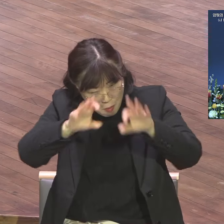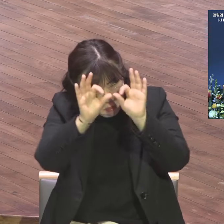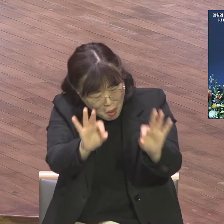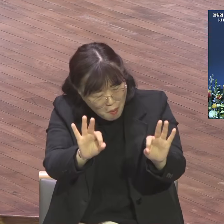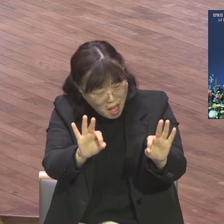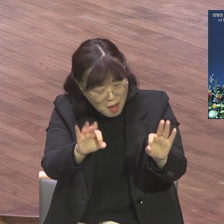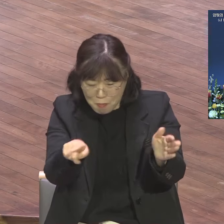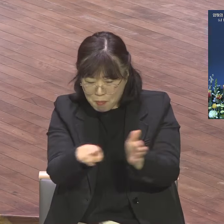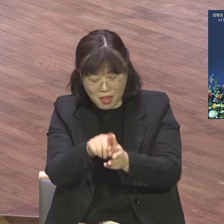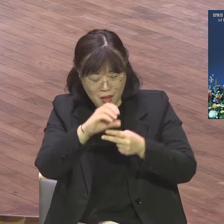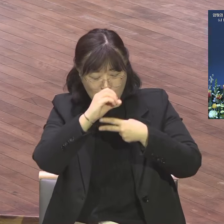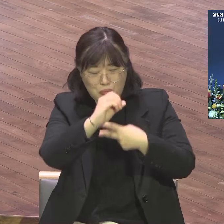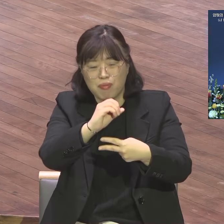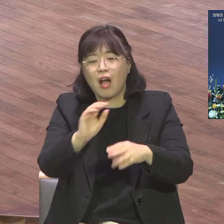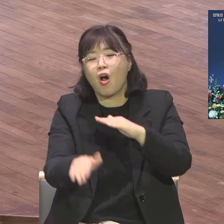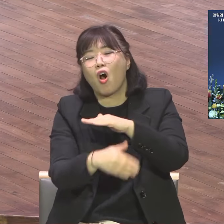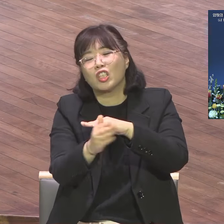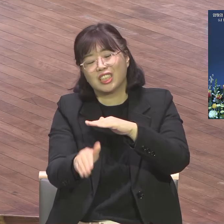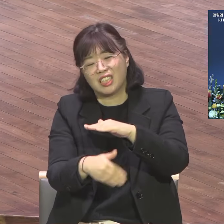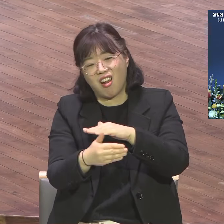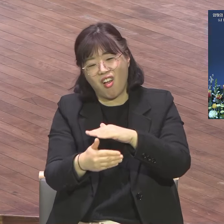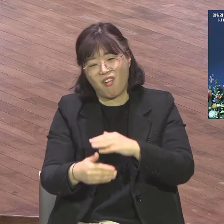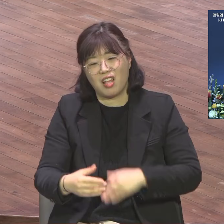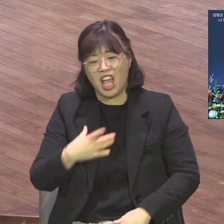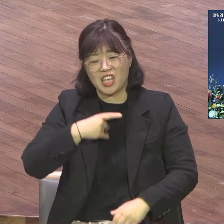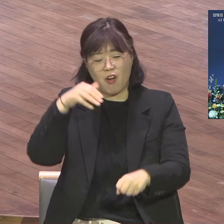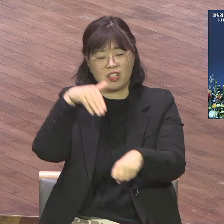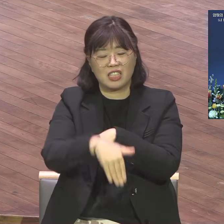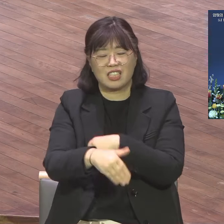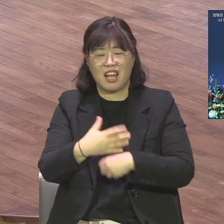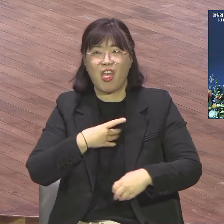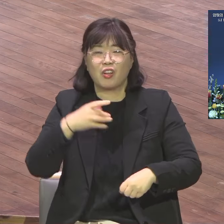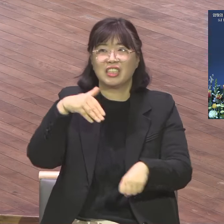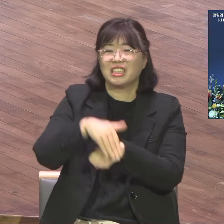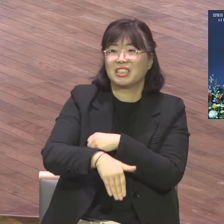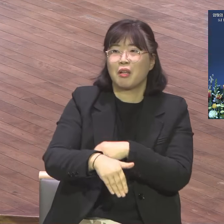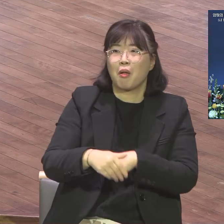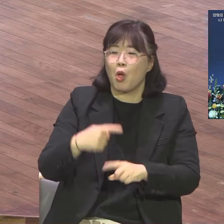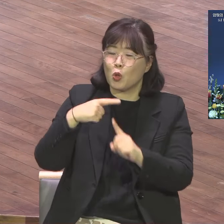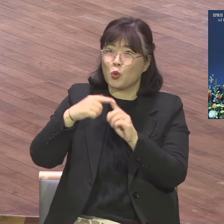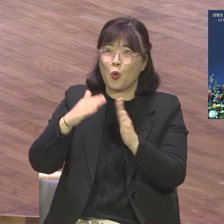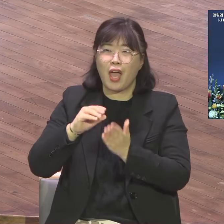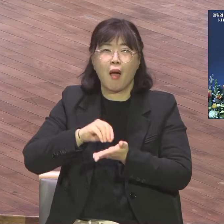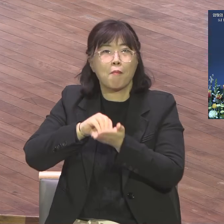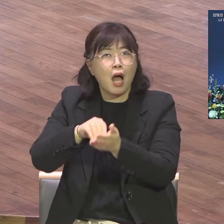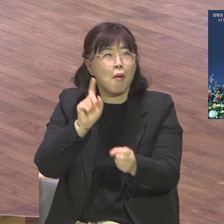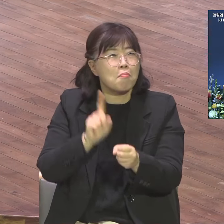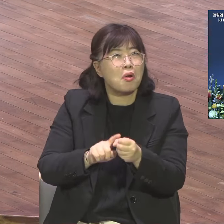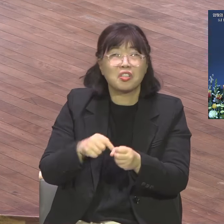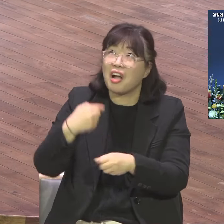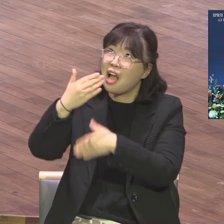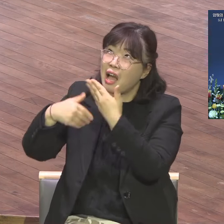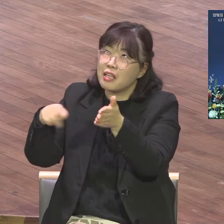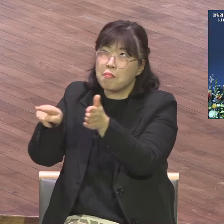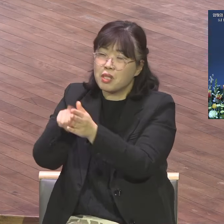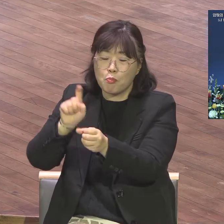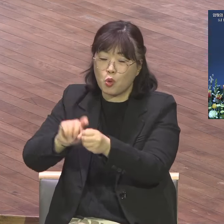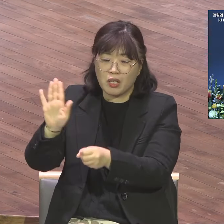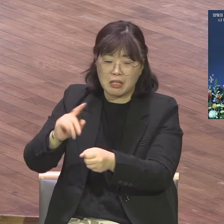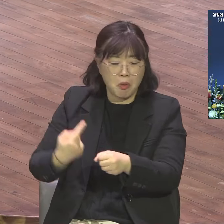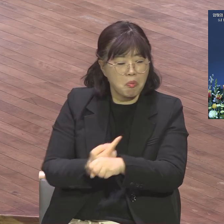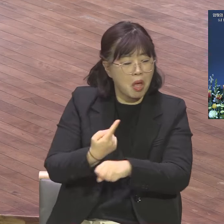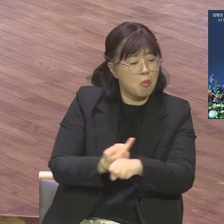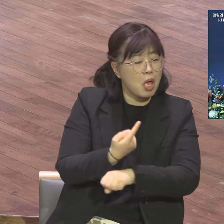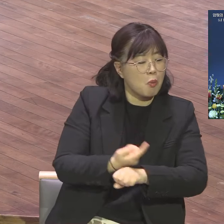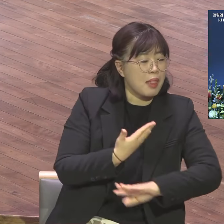형식적 종교생활. 형식적 종교생활. 교회 나오는데 목적이 딴 데 있어. 형식적 종교생활.